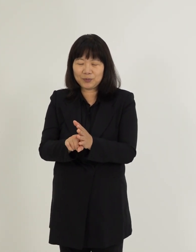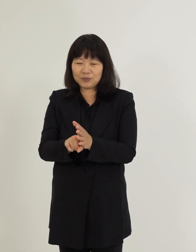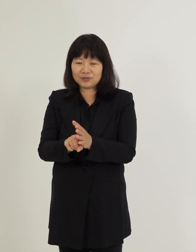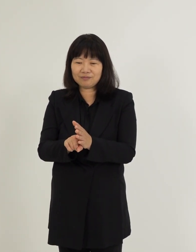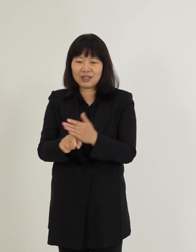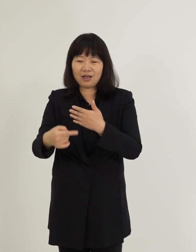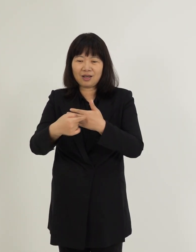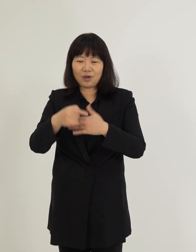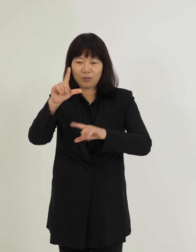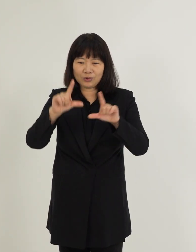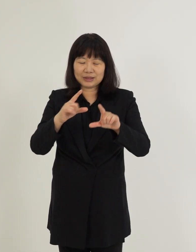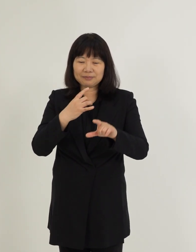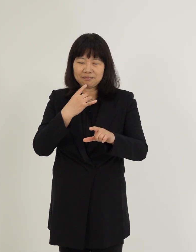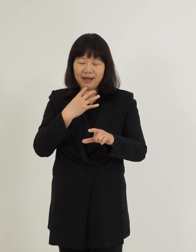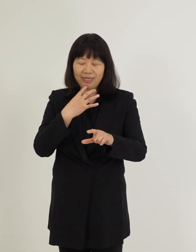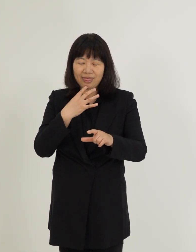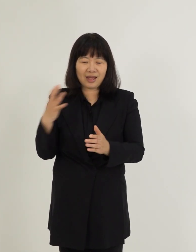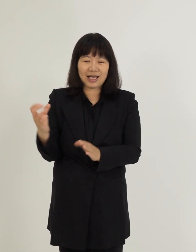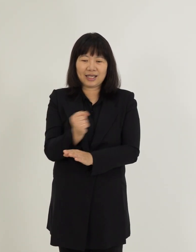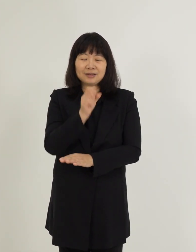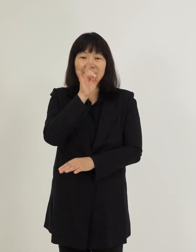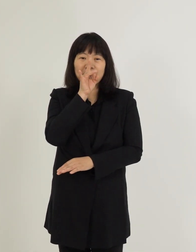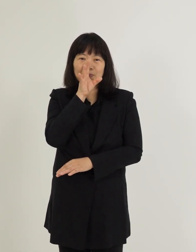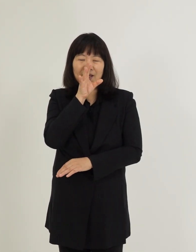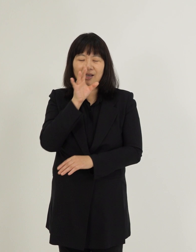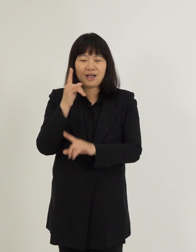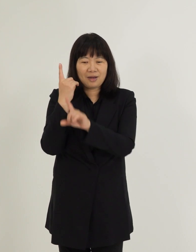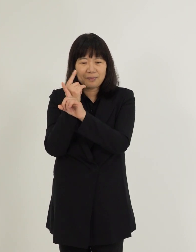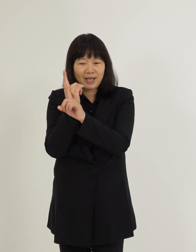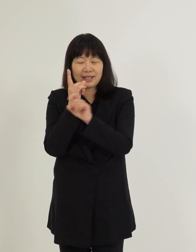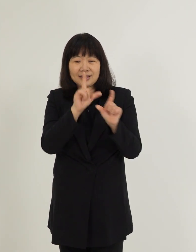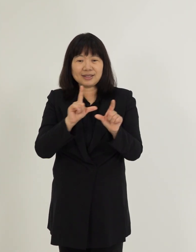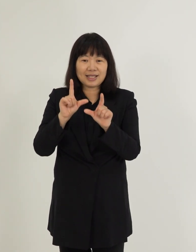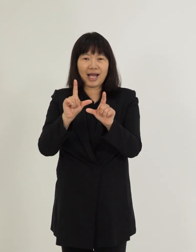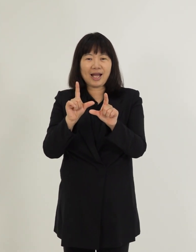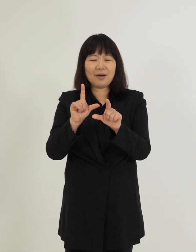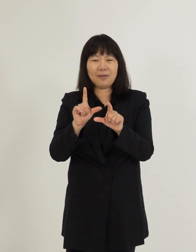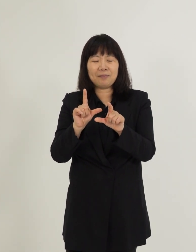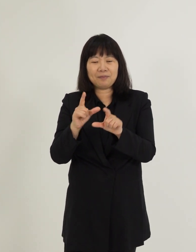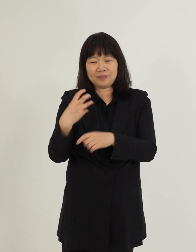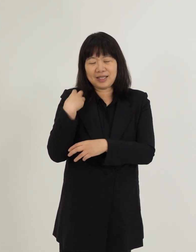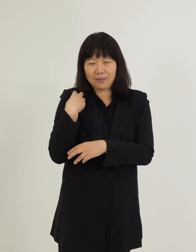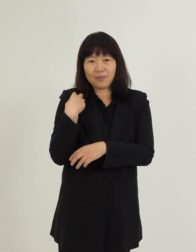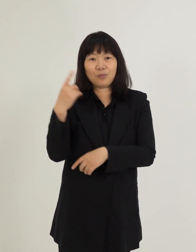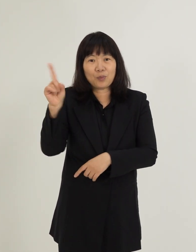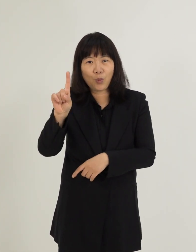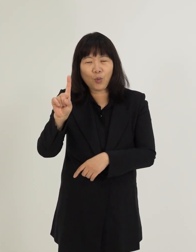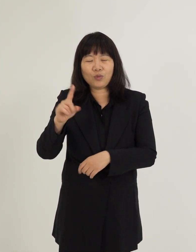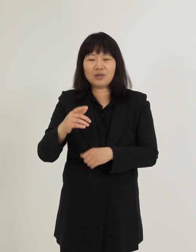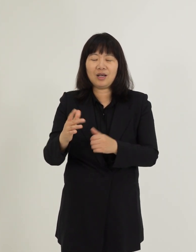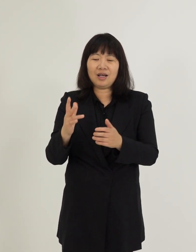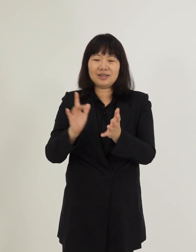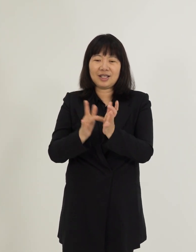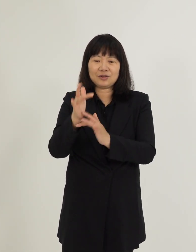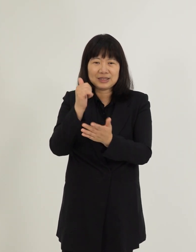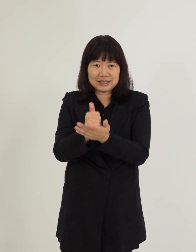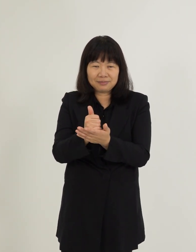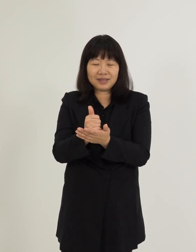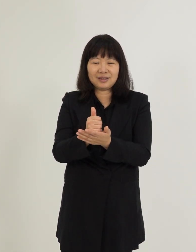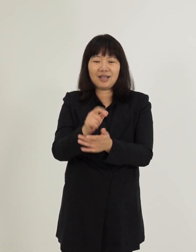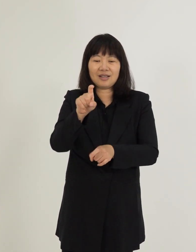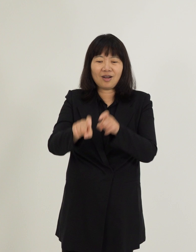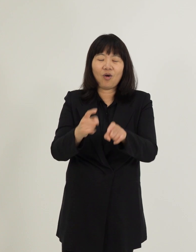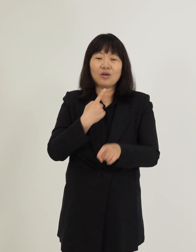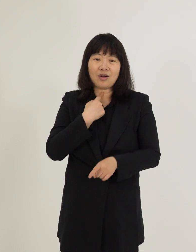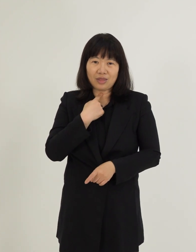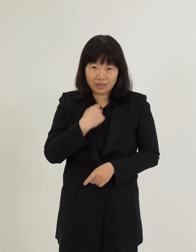된다. 우리는 매일 삶의 과제를 어떻게 주님이 앞서